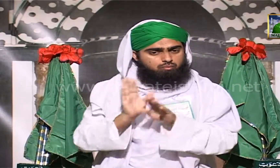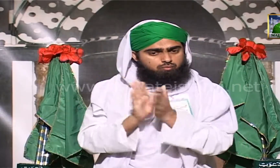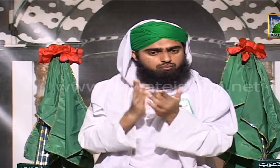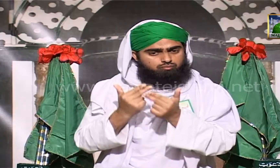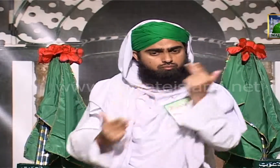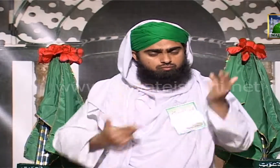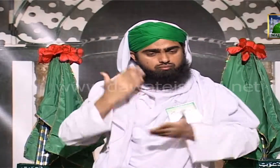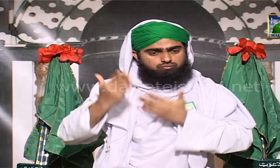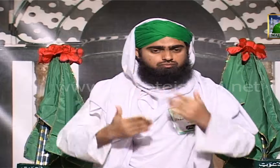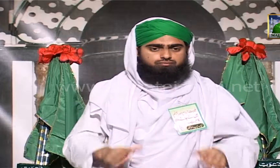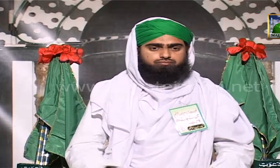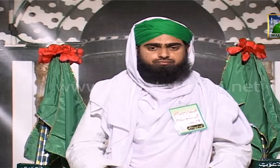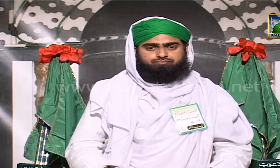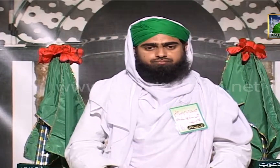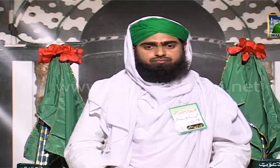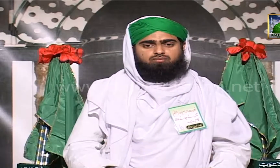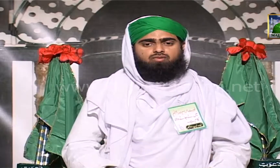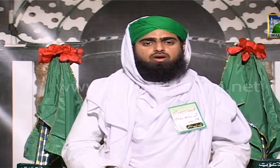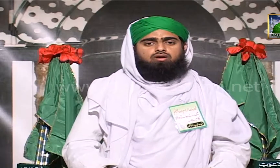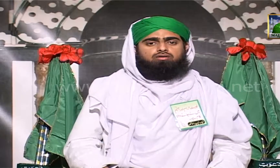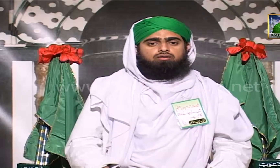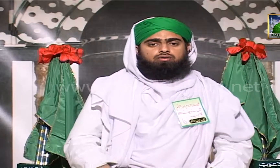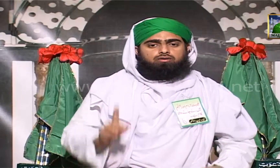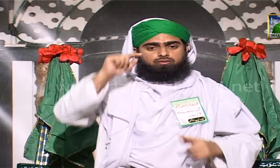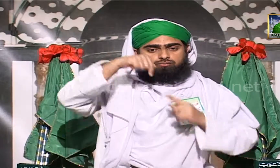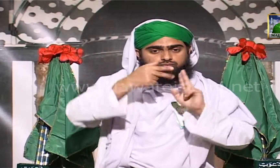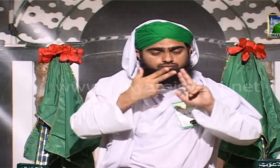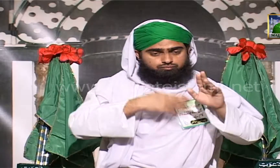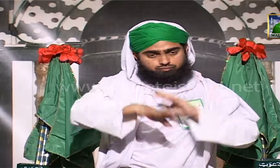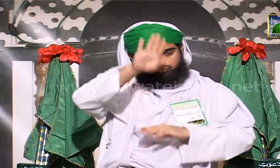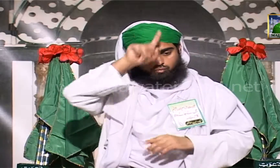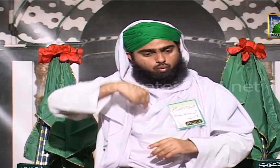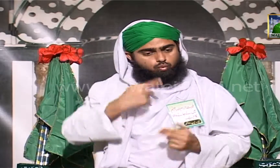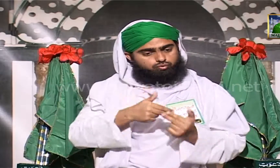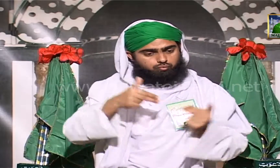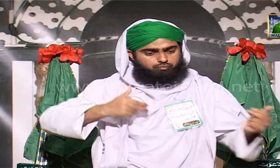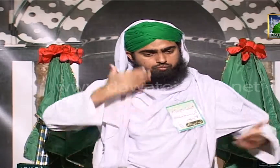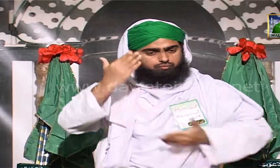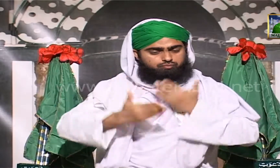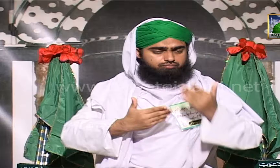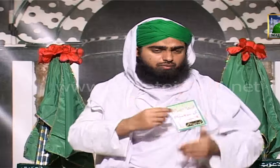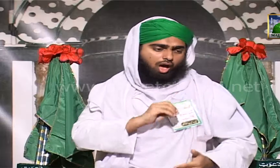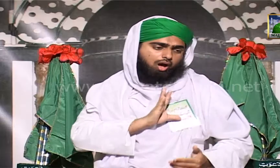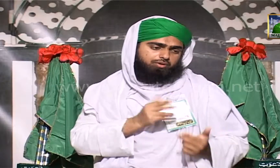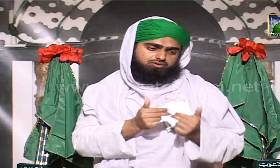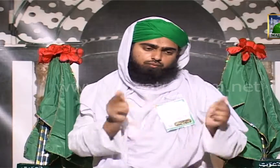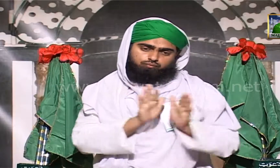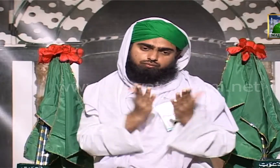کہ تحدیث نعمت کے لیے، یعنی کہ اظہار نعمت کے لیے آپ نے خود بیان فرمایا کہ میں نے ایسا ایسا کیا۔ اور